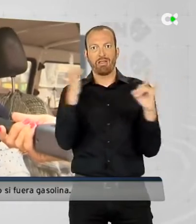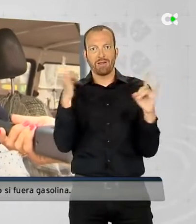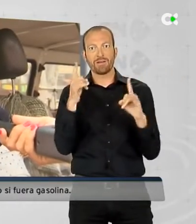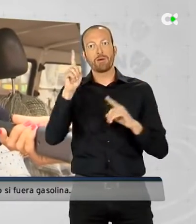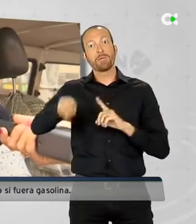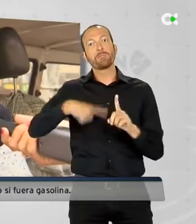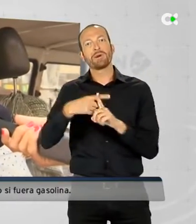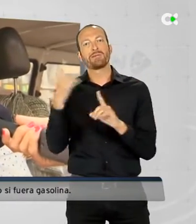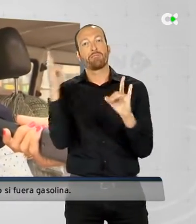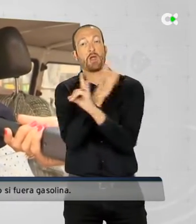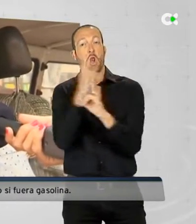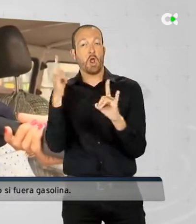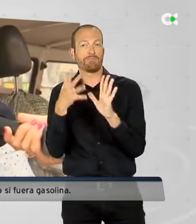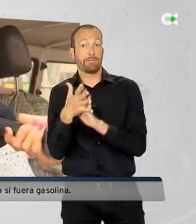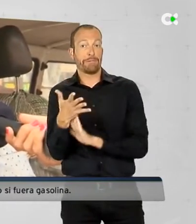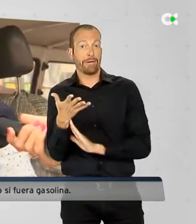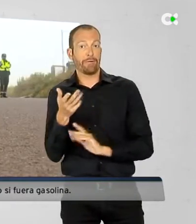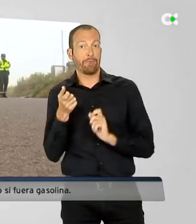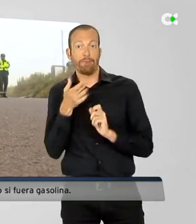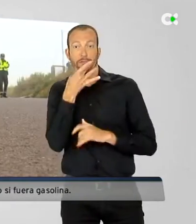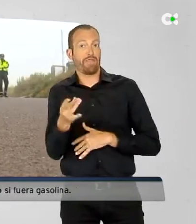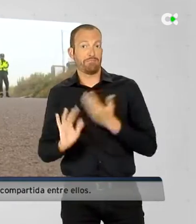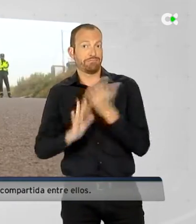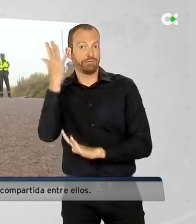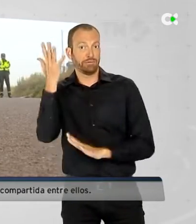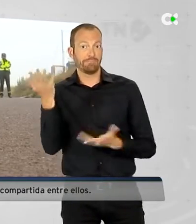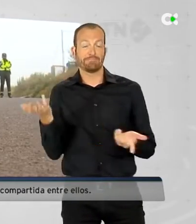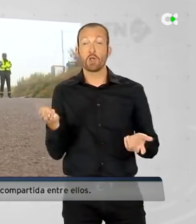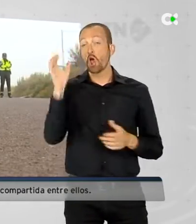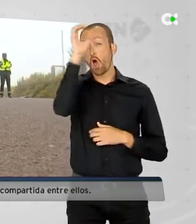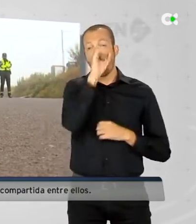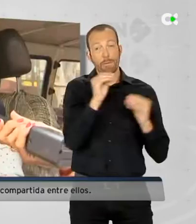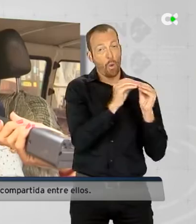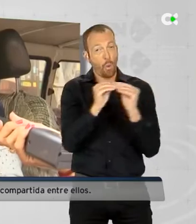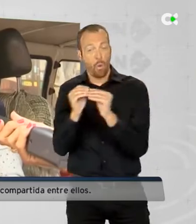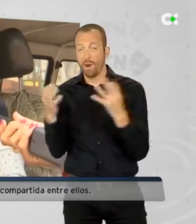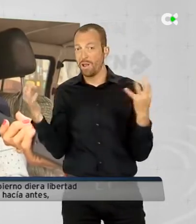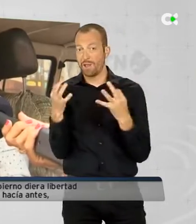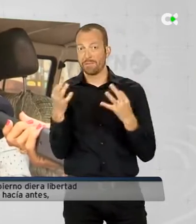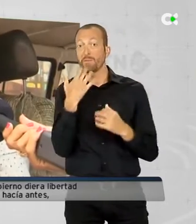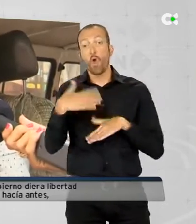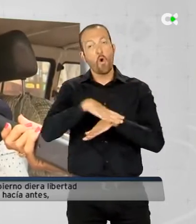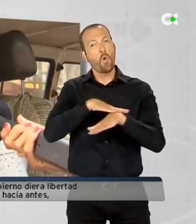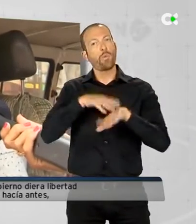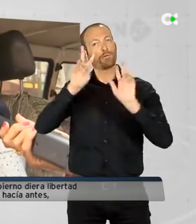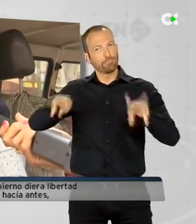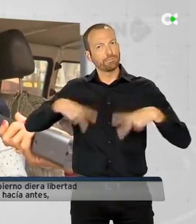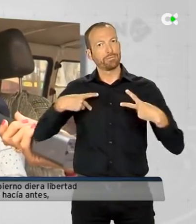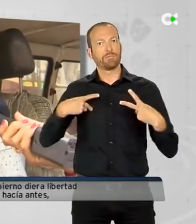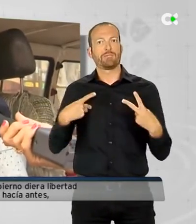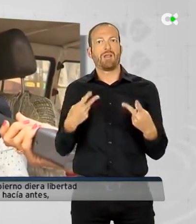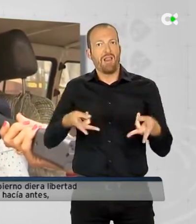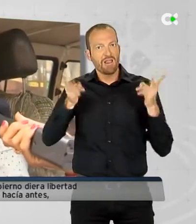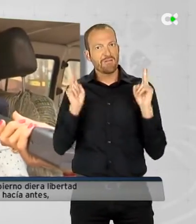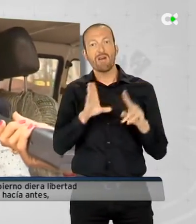que son como si fuera gasolina. Y con una opinión compartida entre ellos. Porque si el gobierno diera libertad, como se